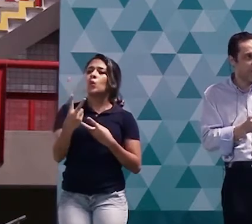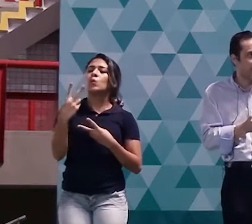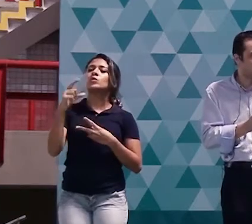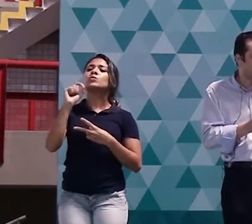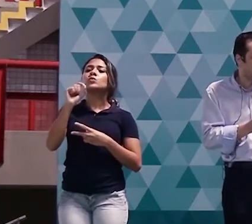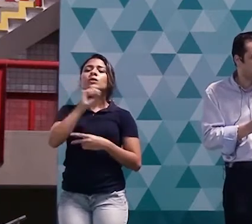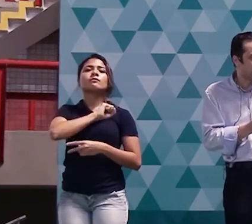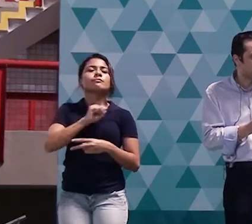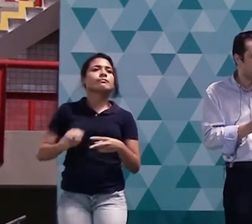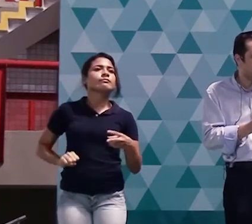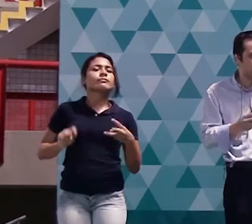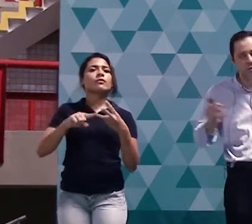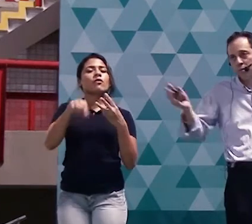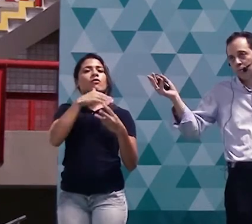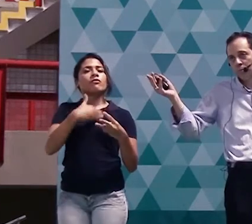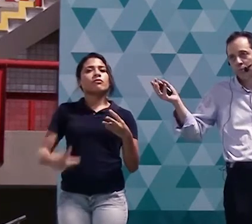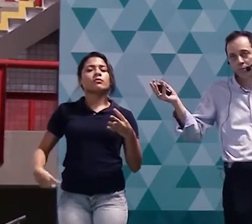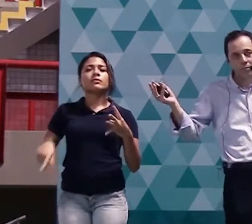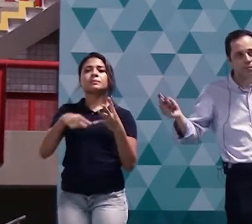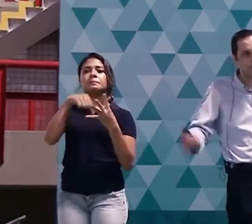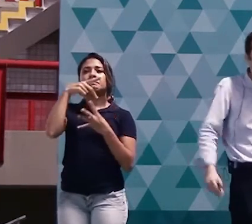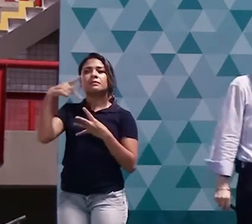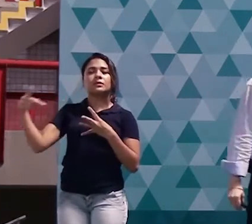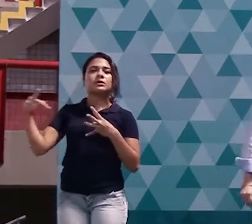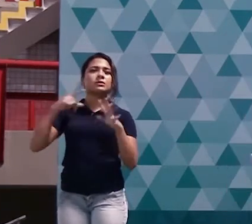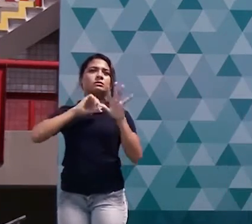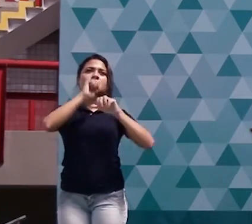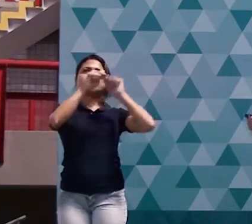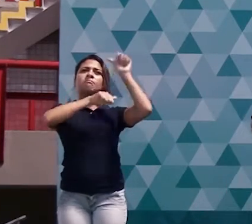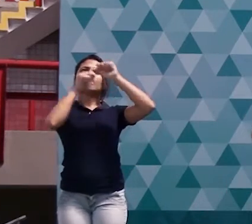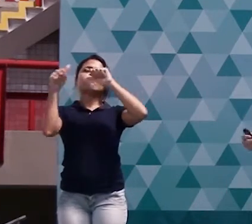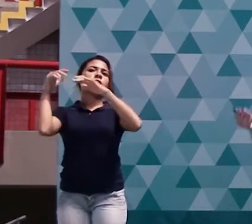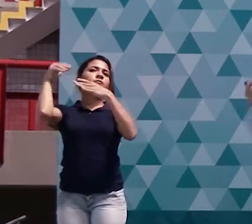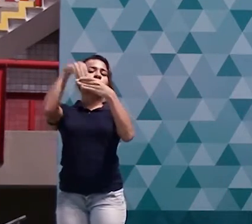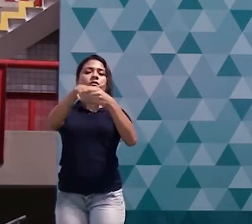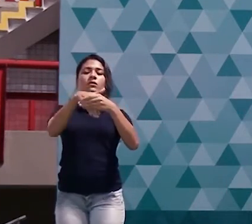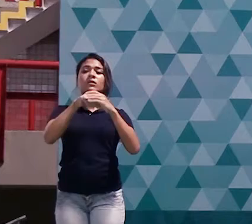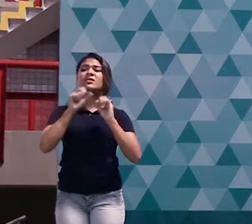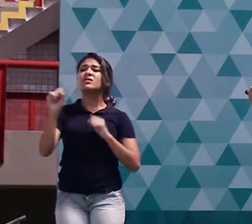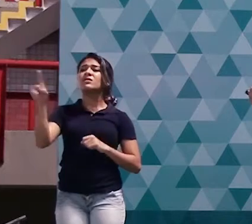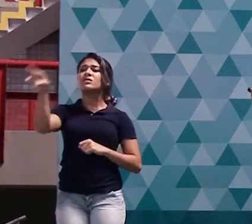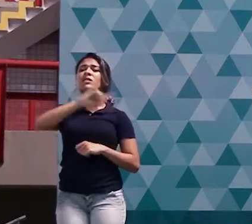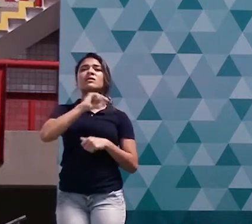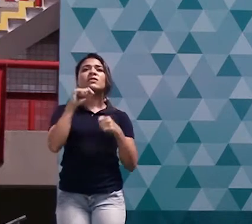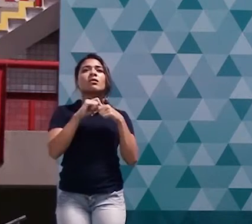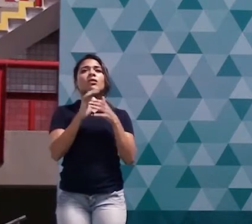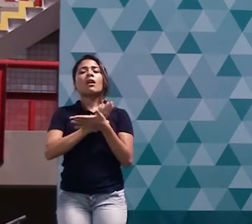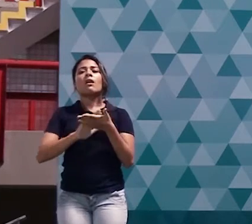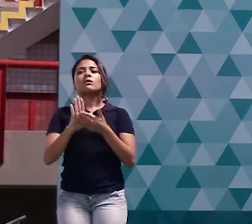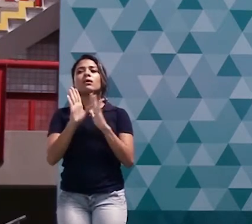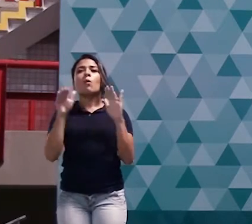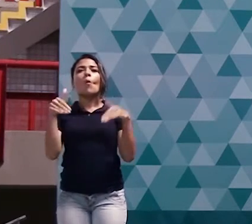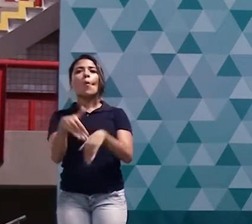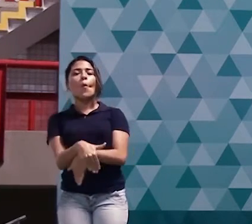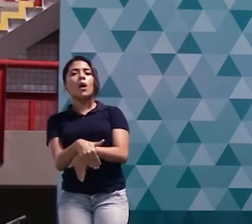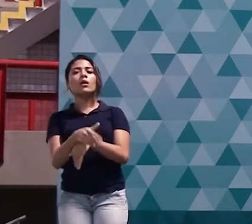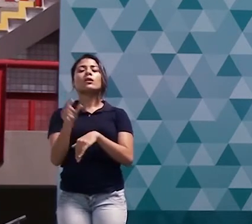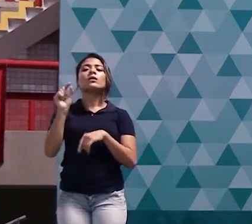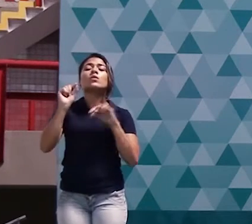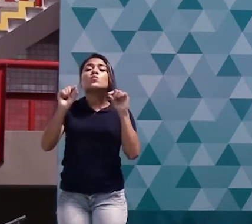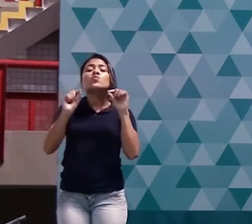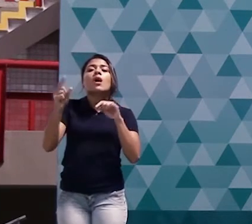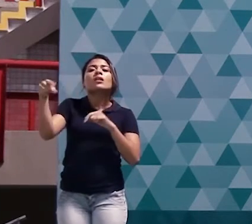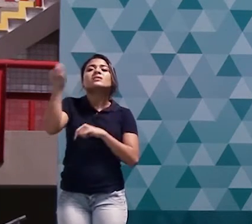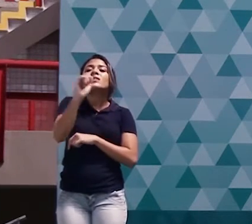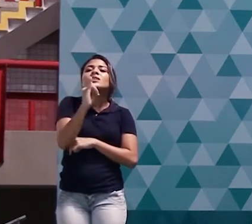senadores, governador, presidente. Agora, se você não fizer nada, é como se diz aquela velha frase: quando os homens de bem